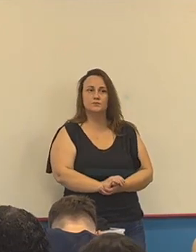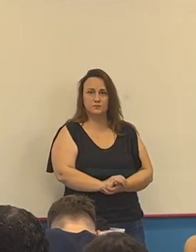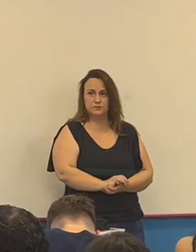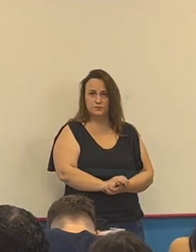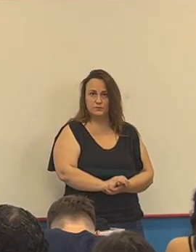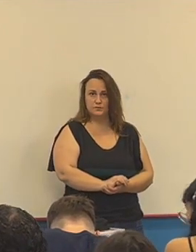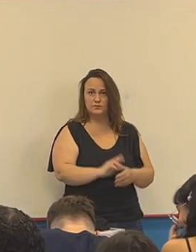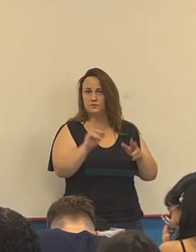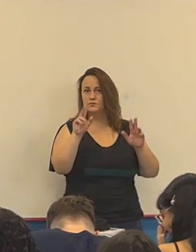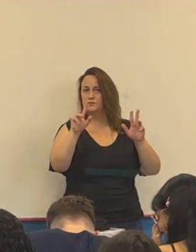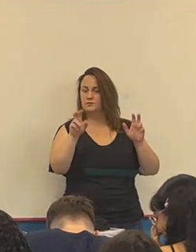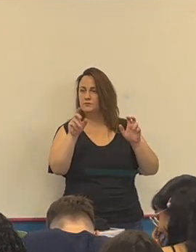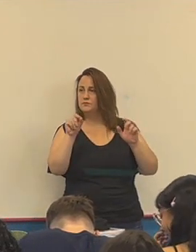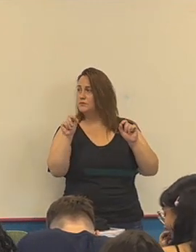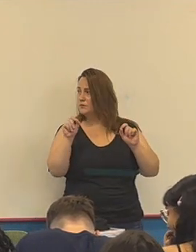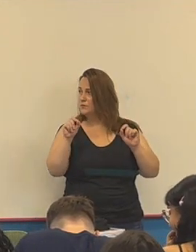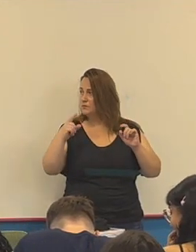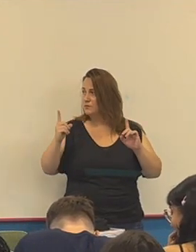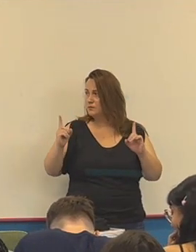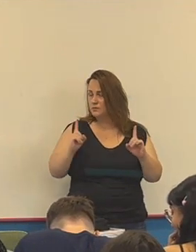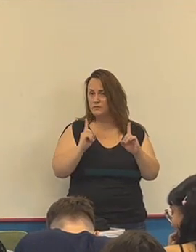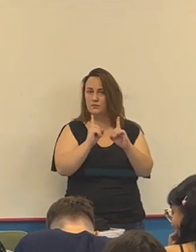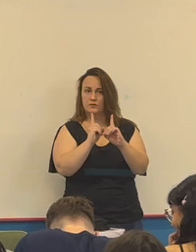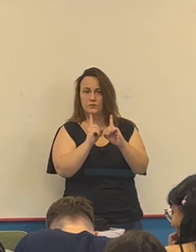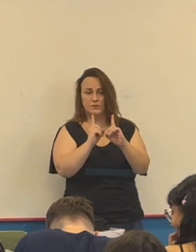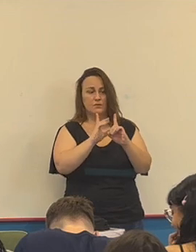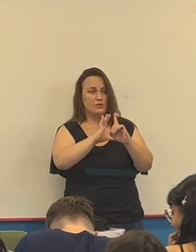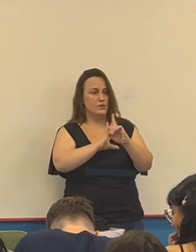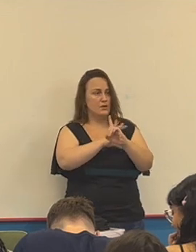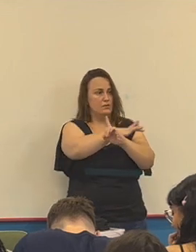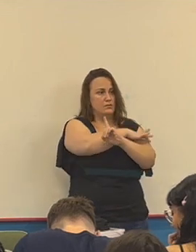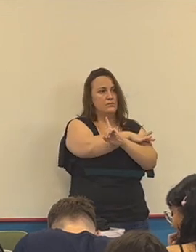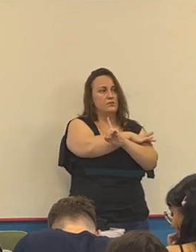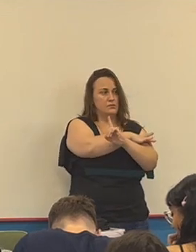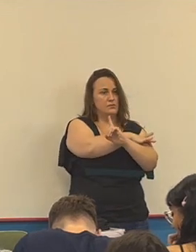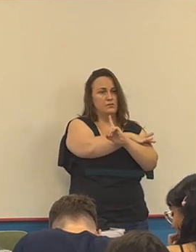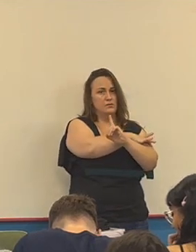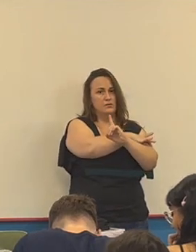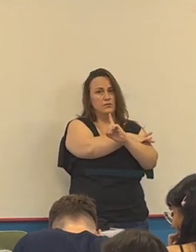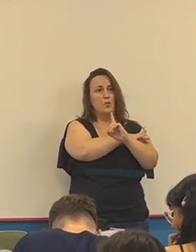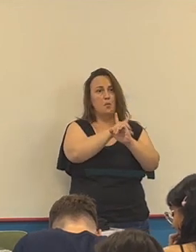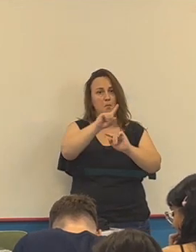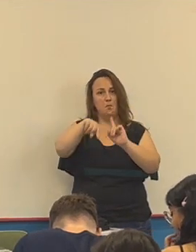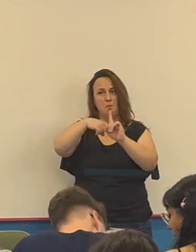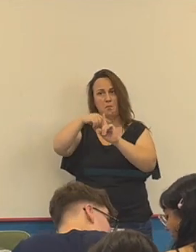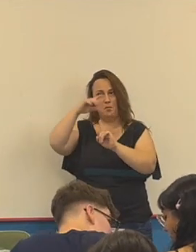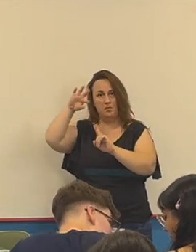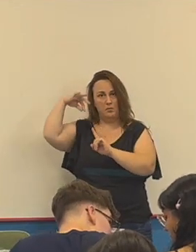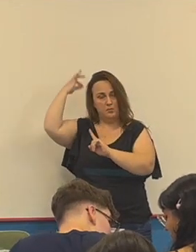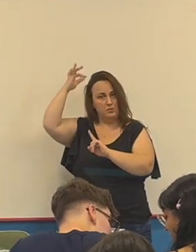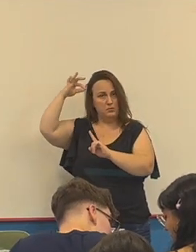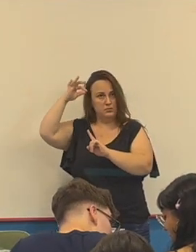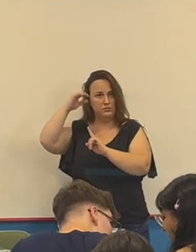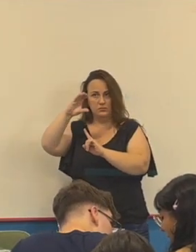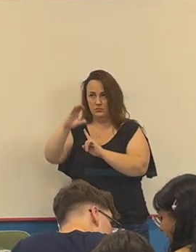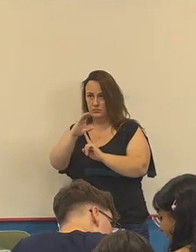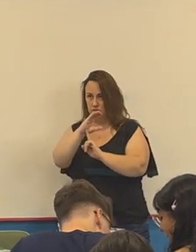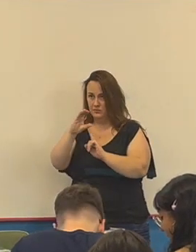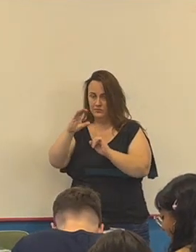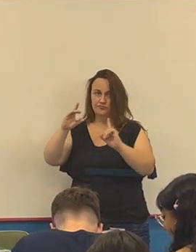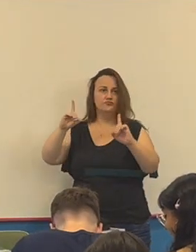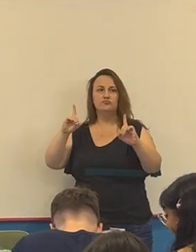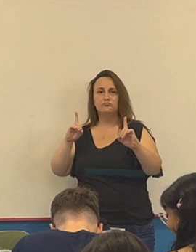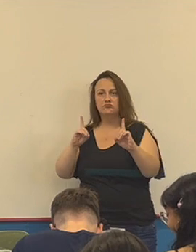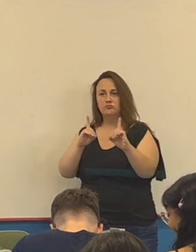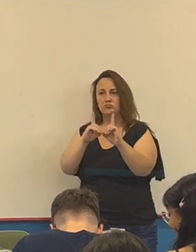sobre essa junção, né? Tem um altar de candomblé aqui, e aqui tem os santos católicos. Fala essa junção